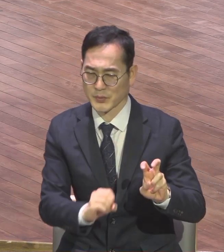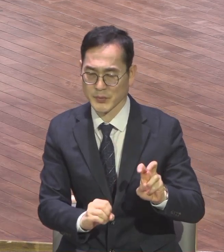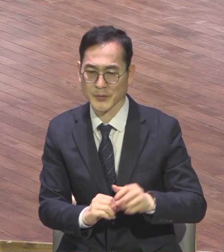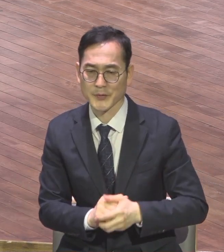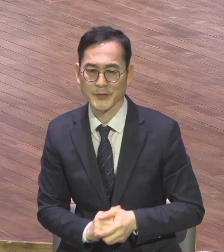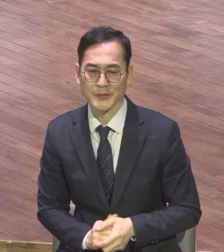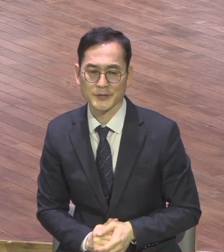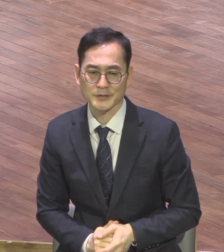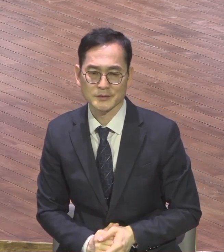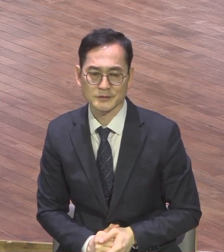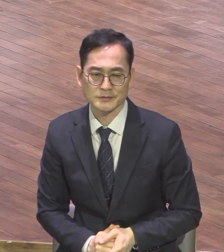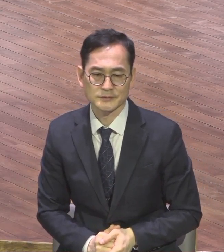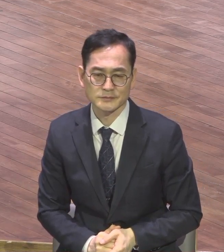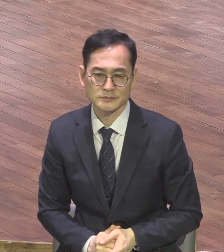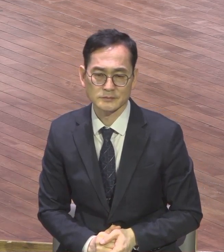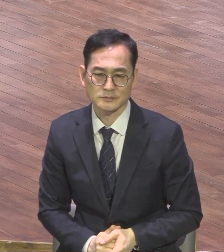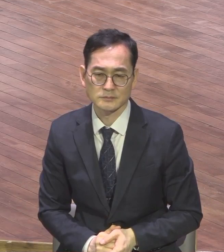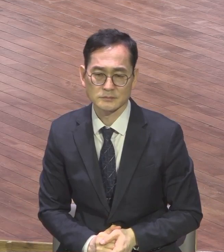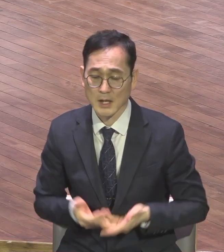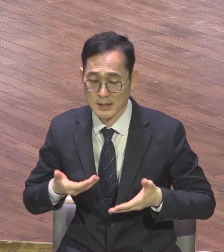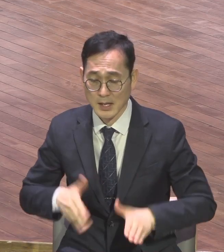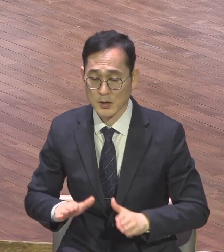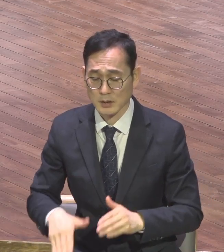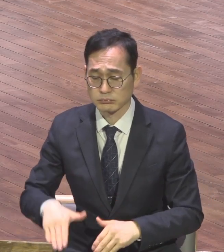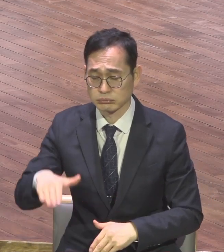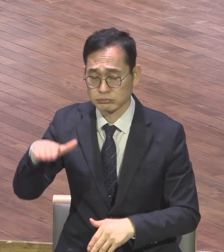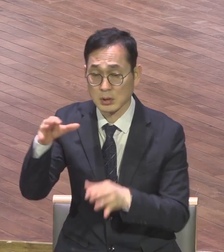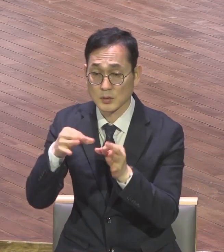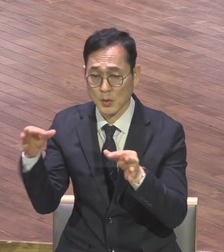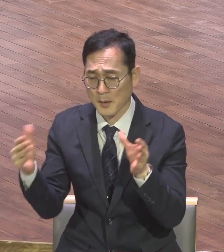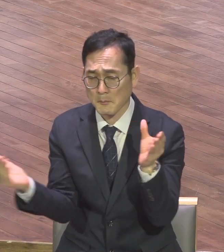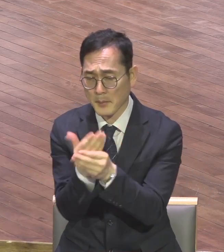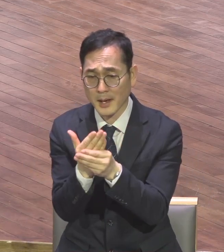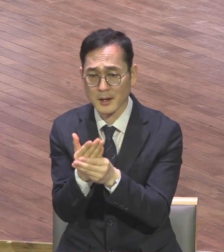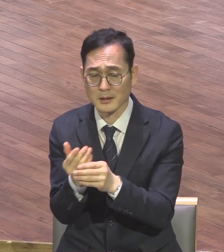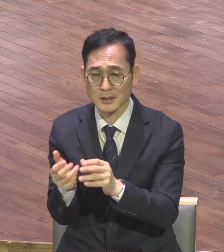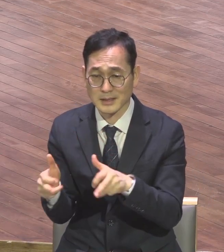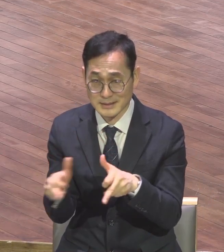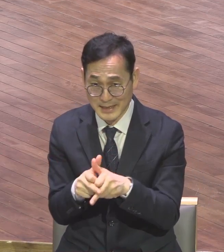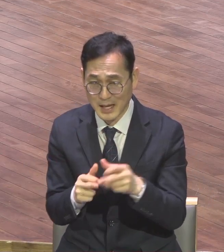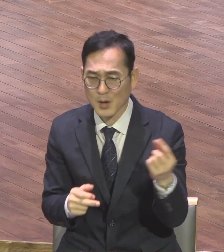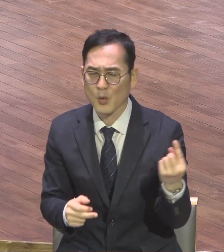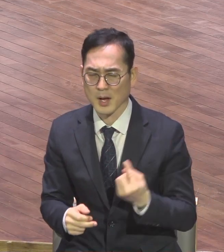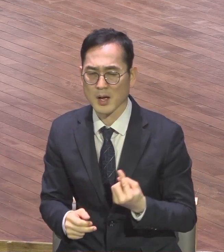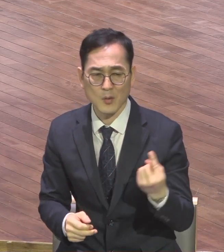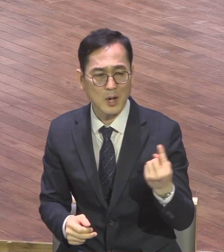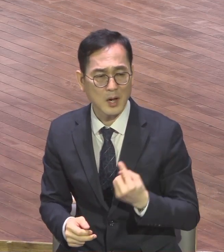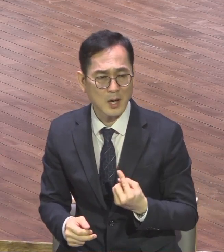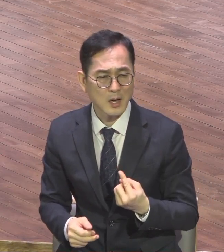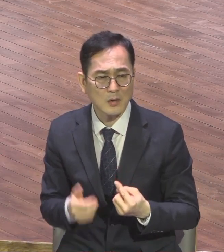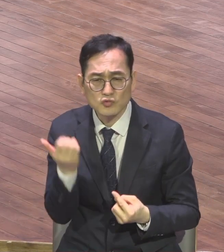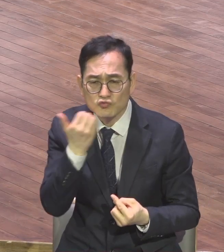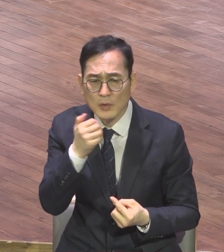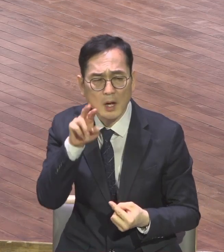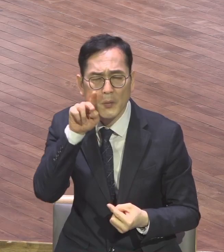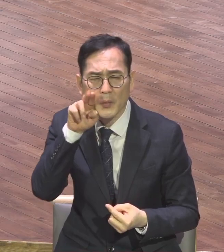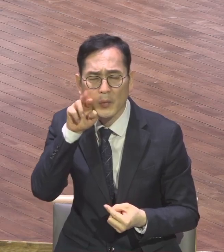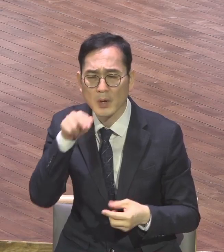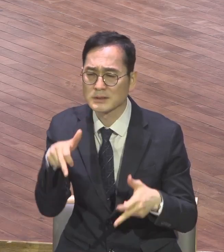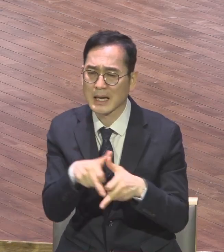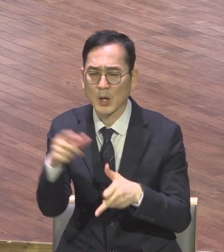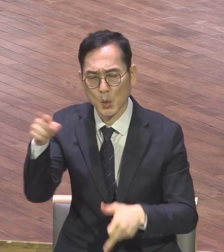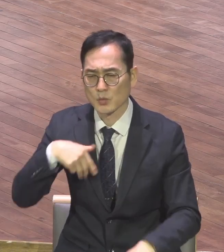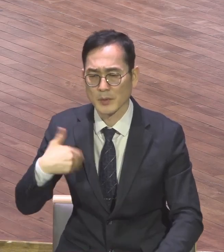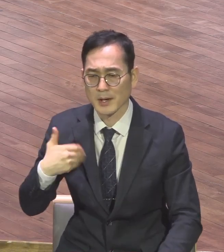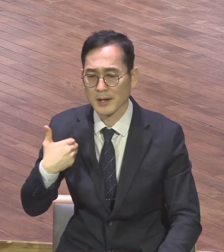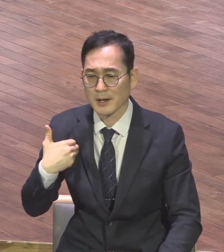잠재적 장애인은 누구나 그렇게 될 수 있다라는 얘기죠. 그런데 영적인 삶은